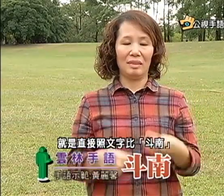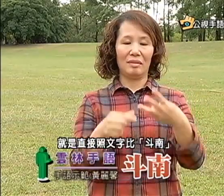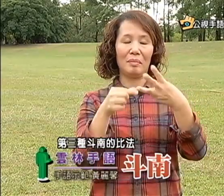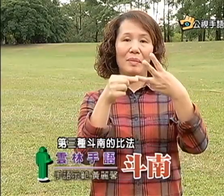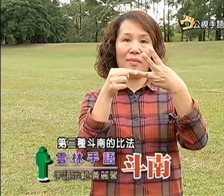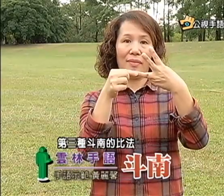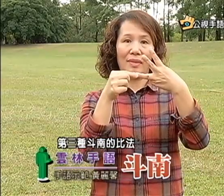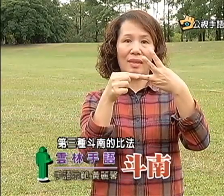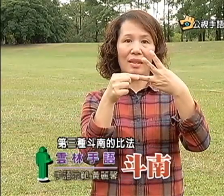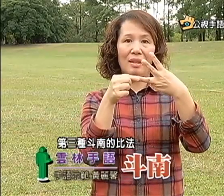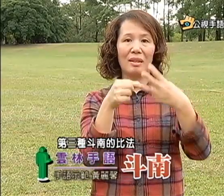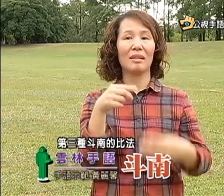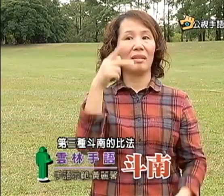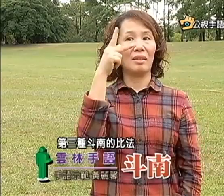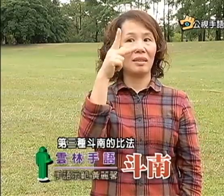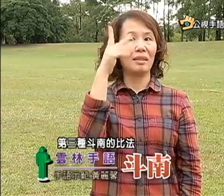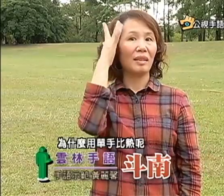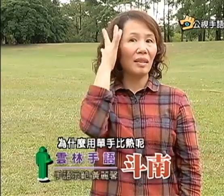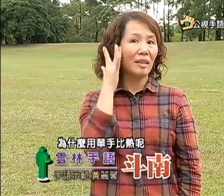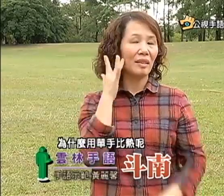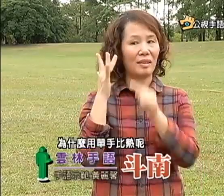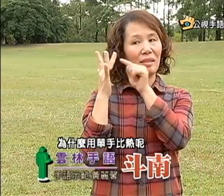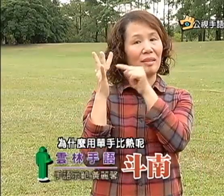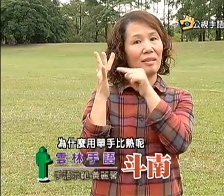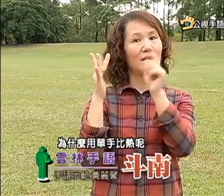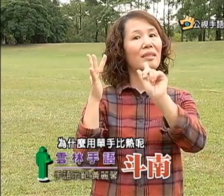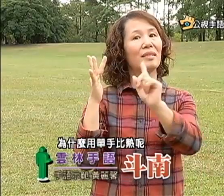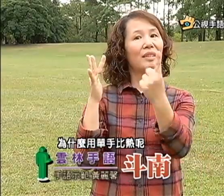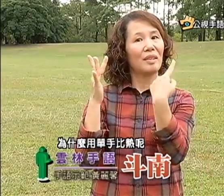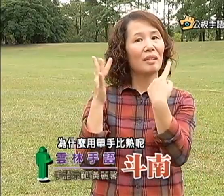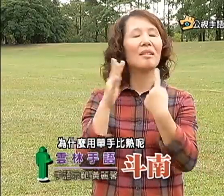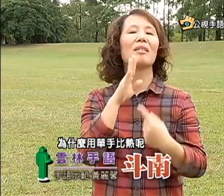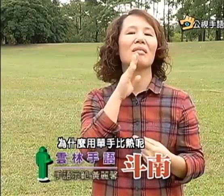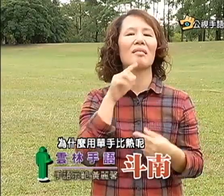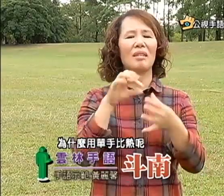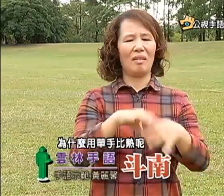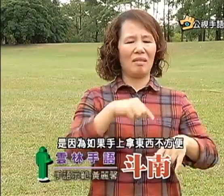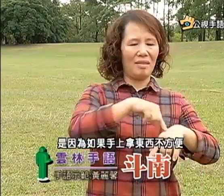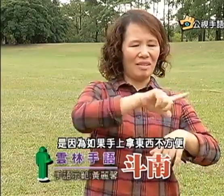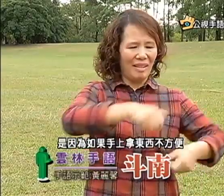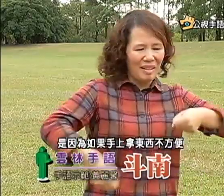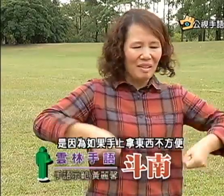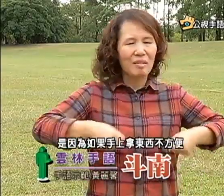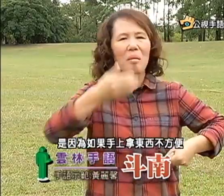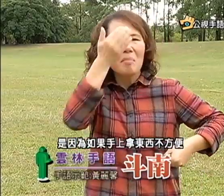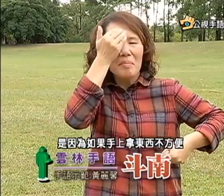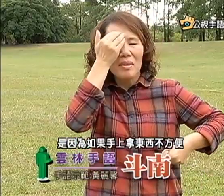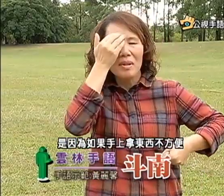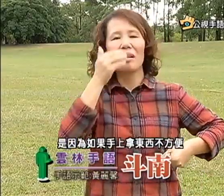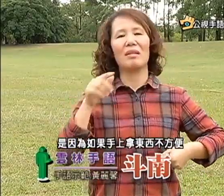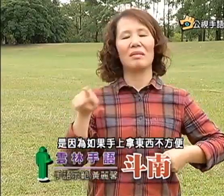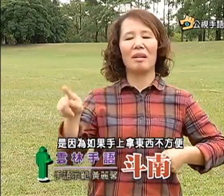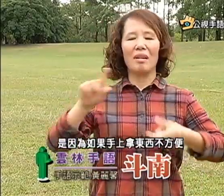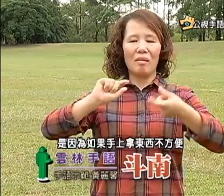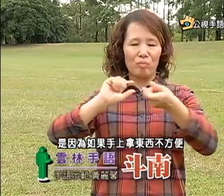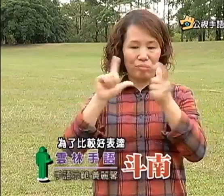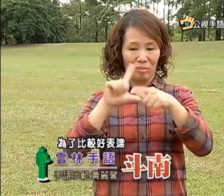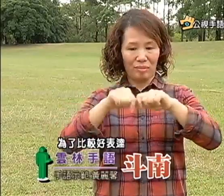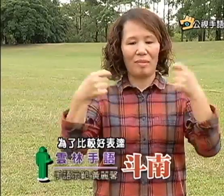第三种斗南的笔法，为什么用单手比热呢？是因为如果手上拿东西不方便，为了比较